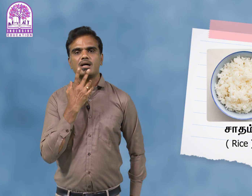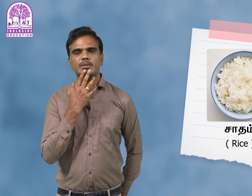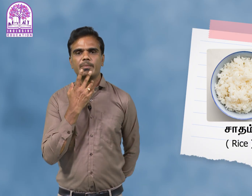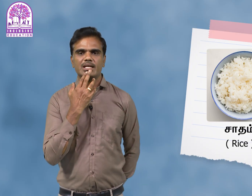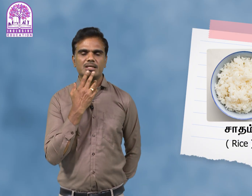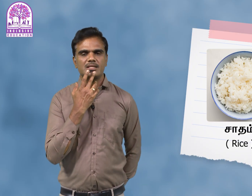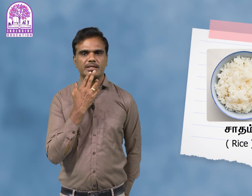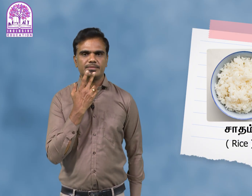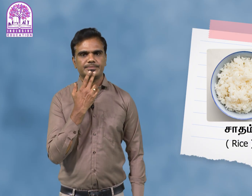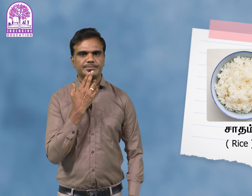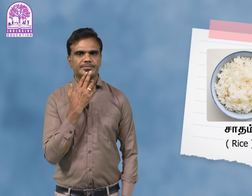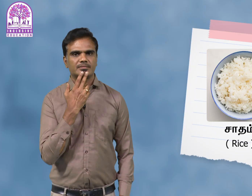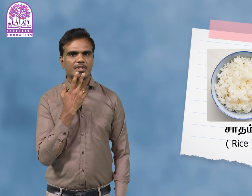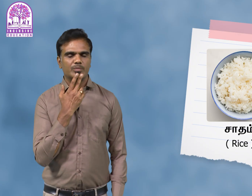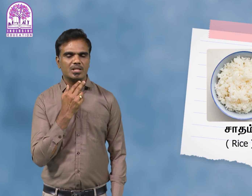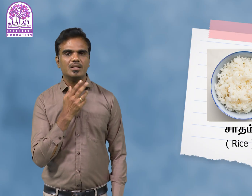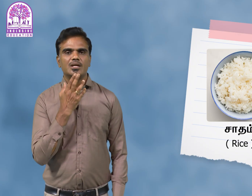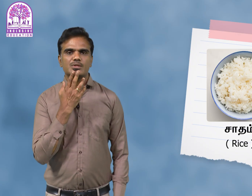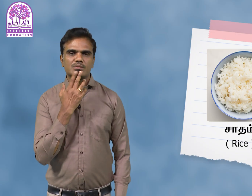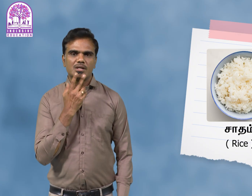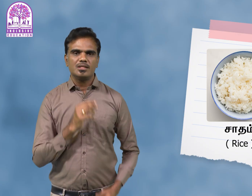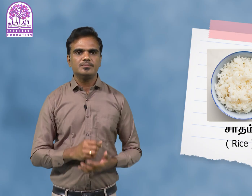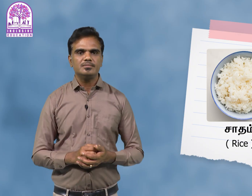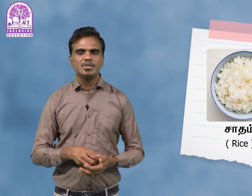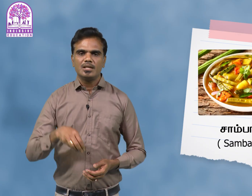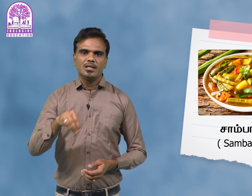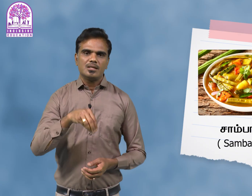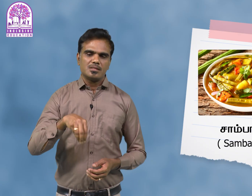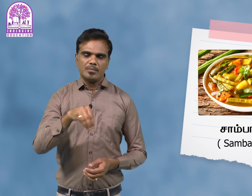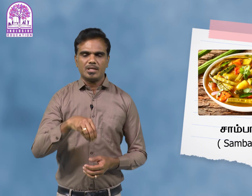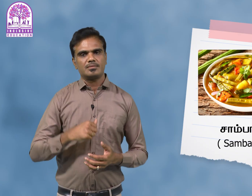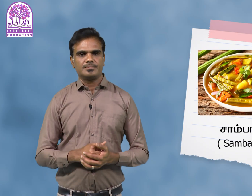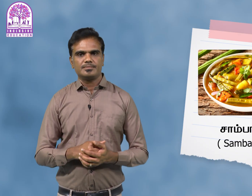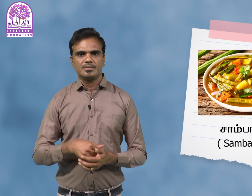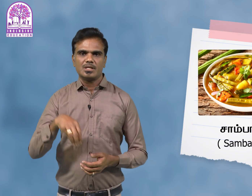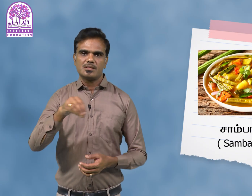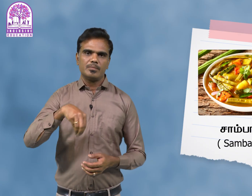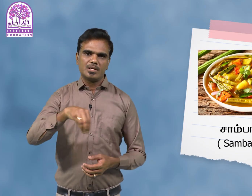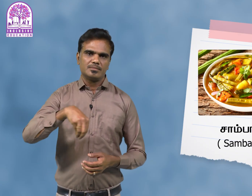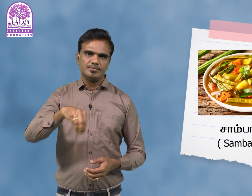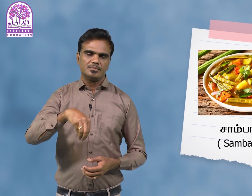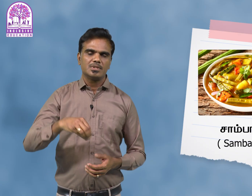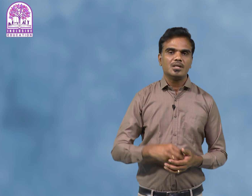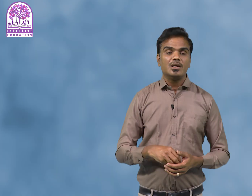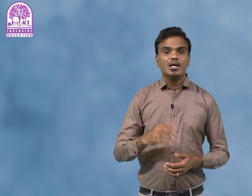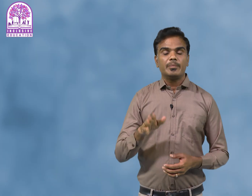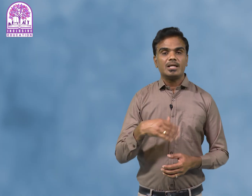சாதம் அப்படிங்கிறதுக்கான சைன். புரியுதுங்களா? ஸோ சாதம், சாம்பார், சாம்பார். இப்போ அடுத்தது